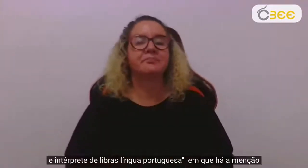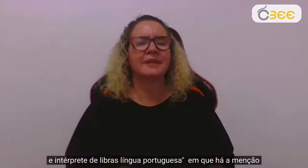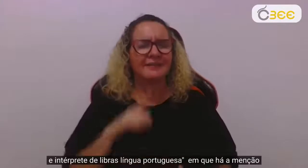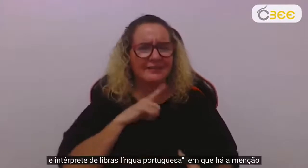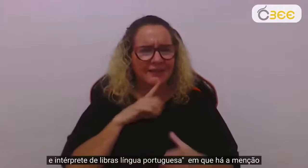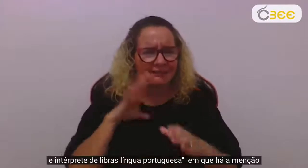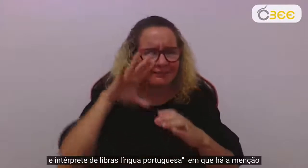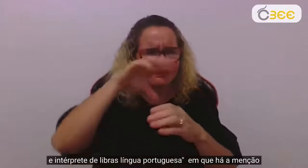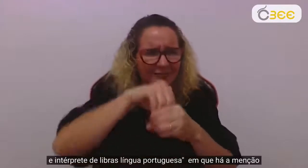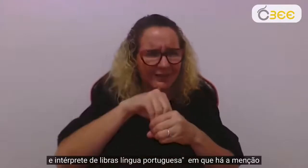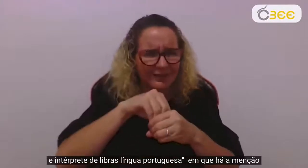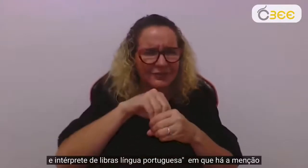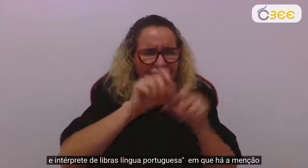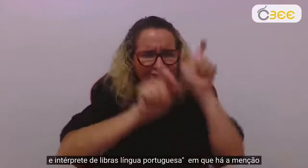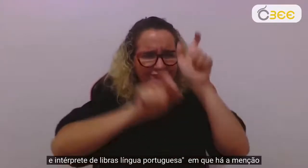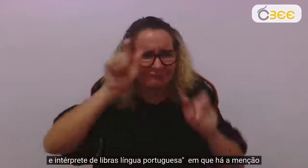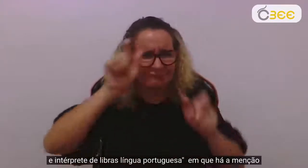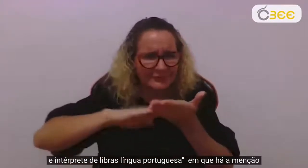portuguesa,